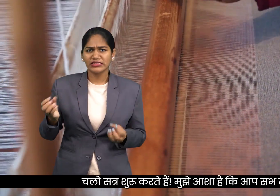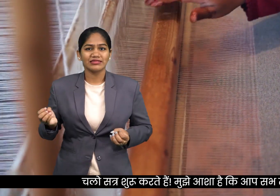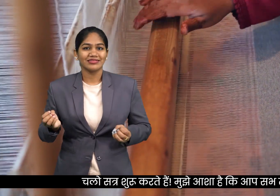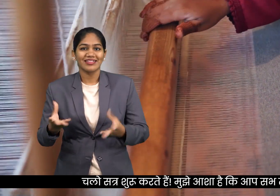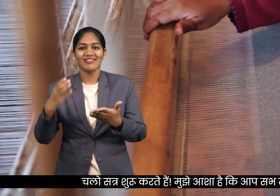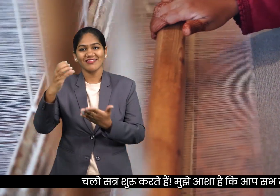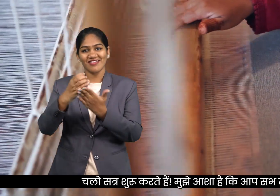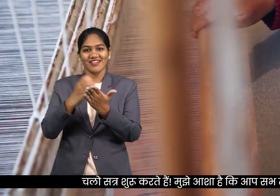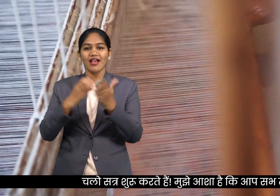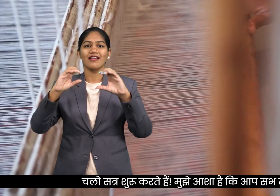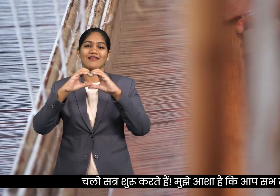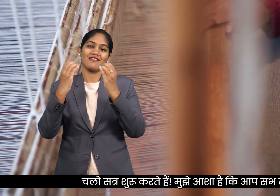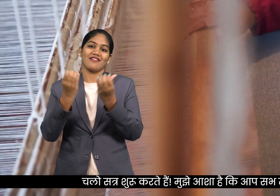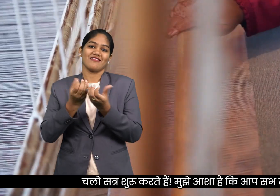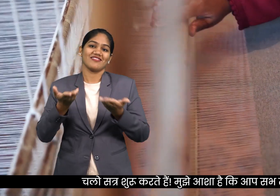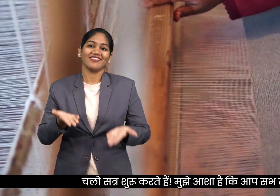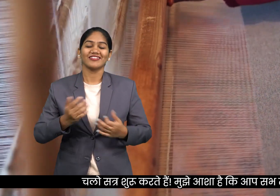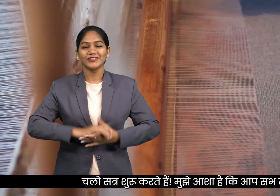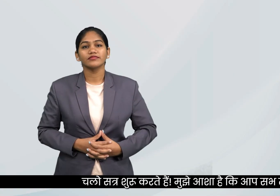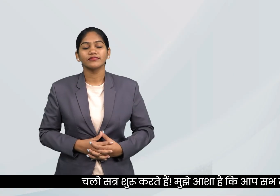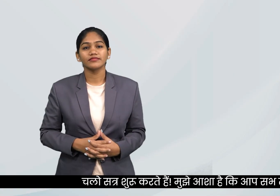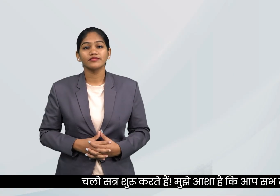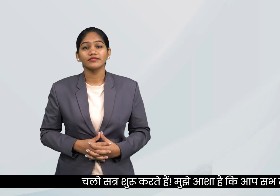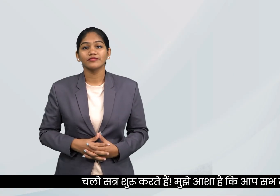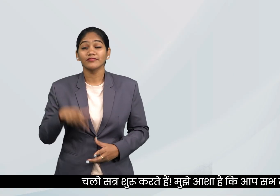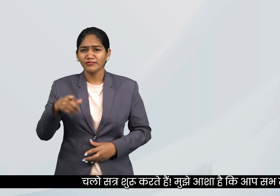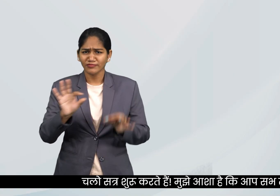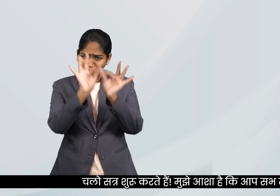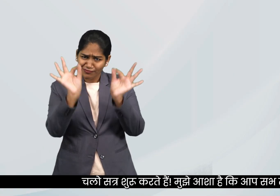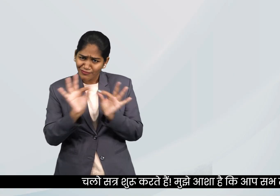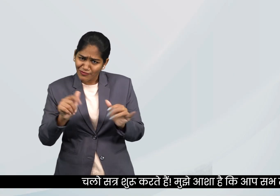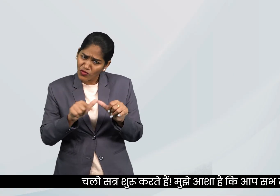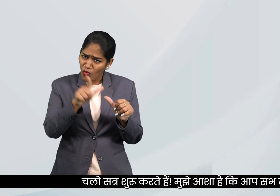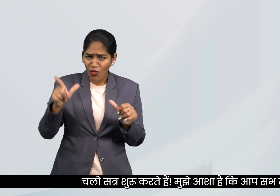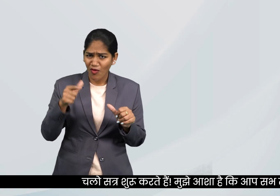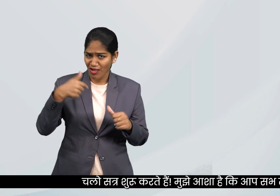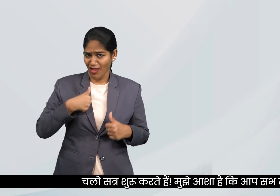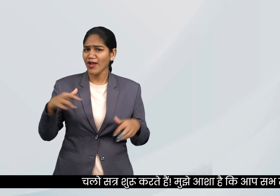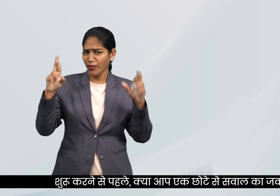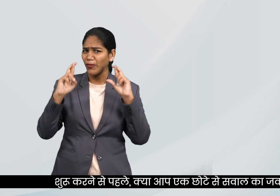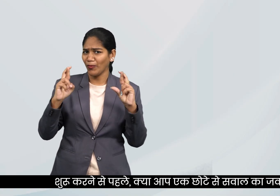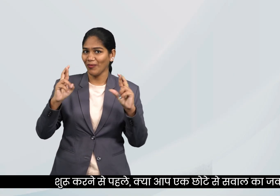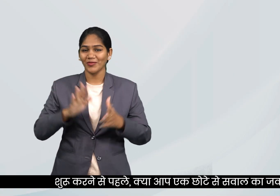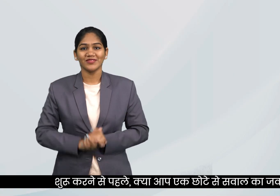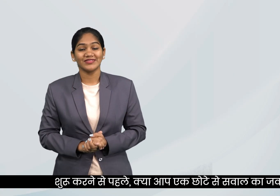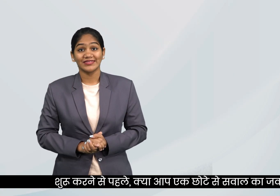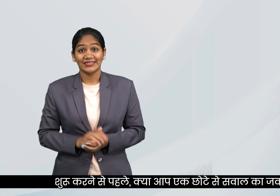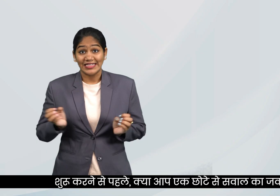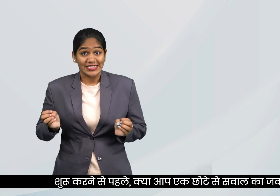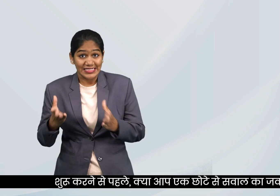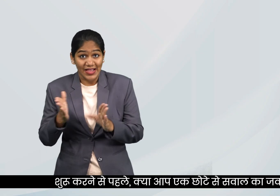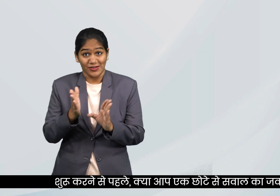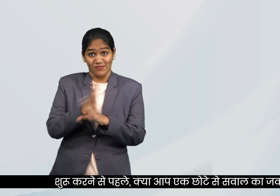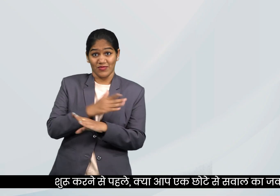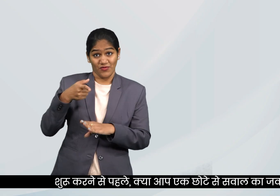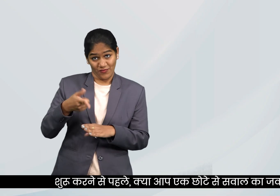चलो सत्र शुरू करते हैं। मुझे आशा है कि आप सब तैयार हैं। शुरू करने से